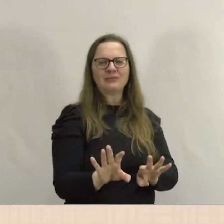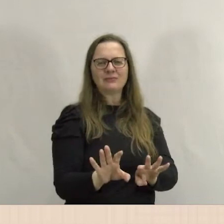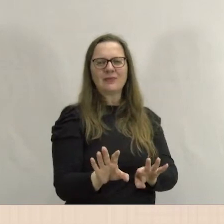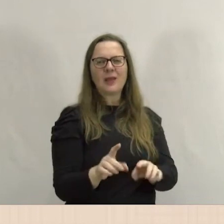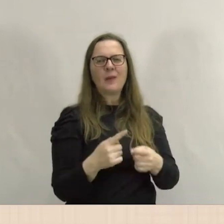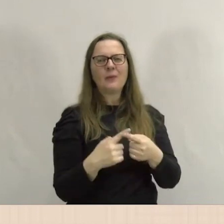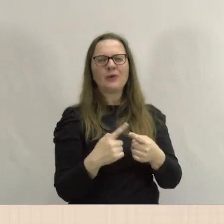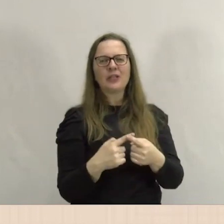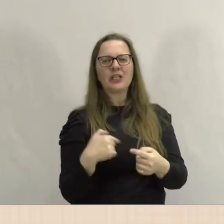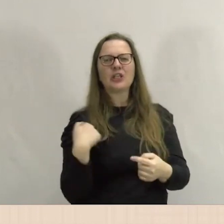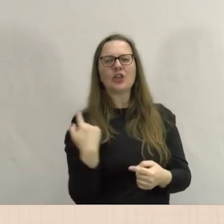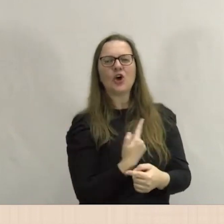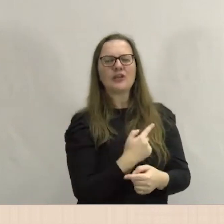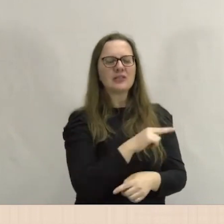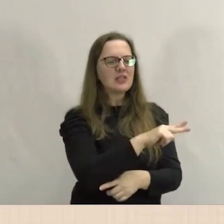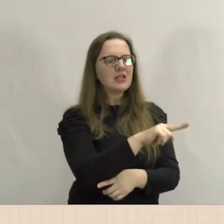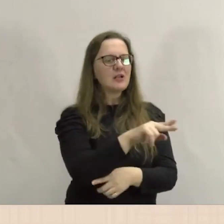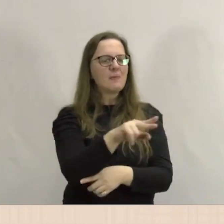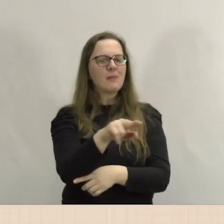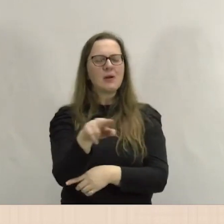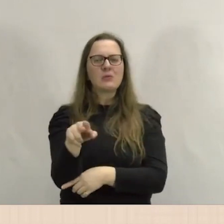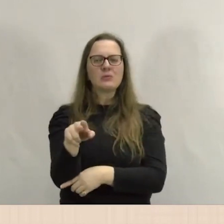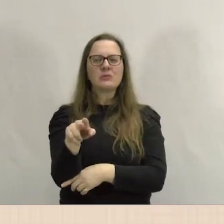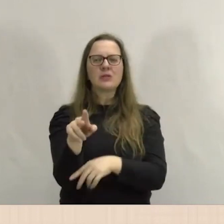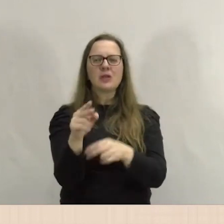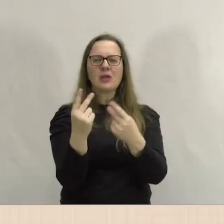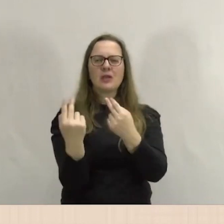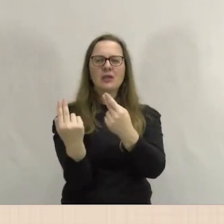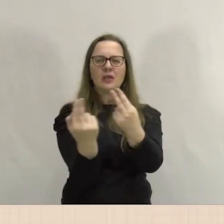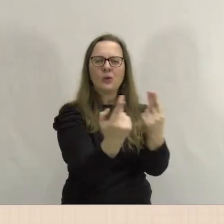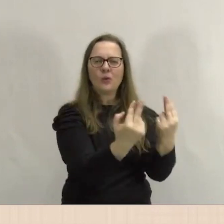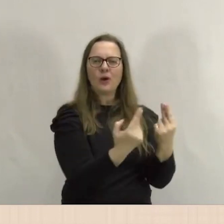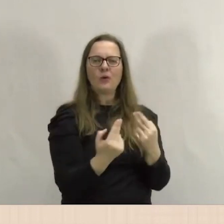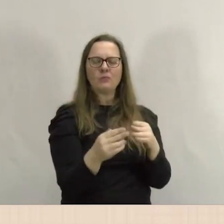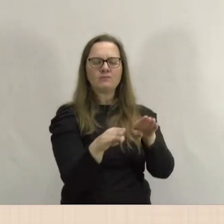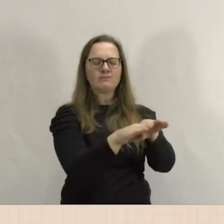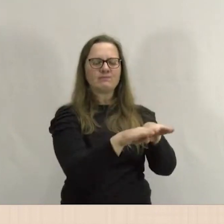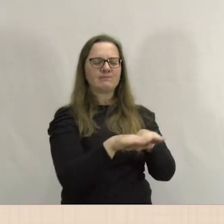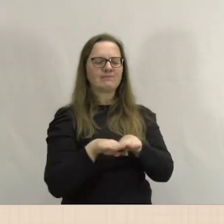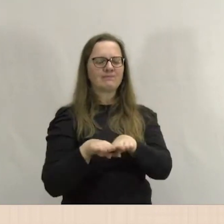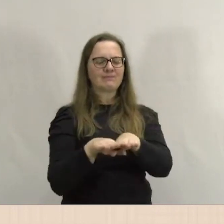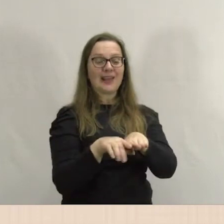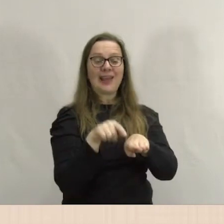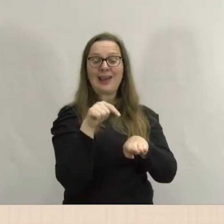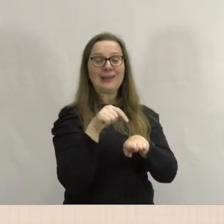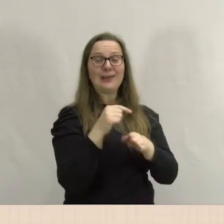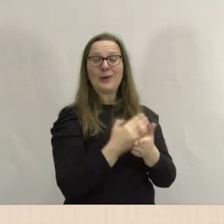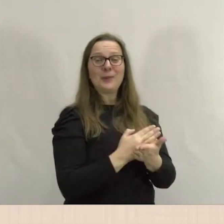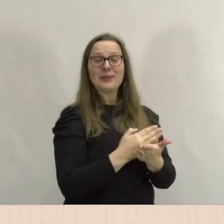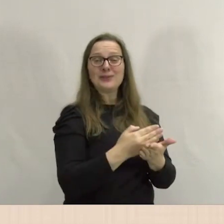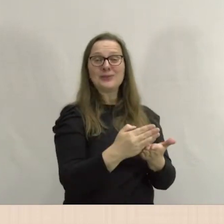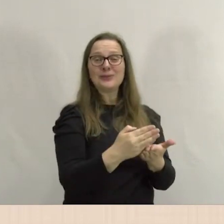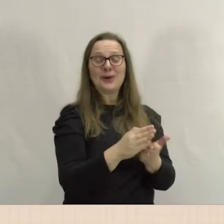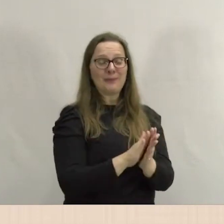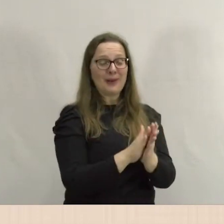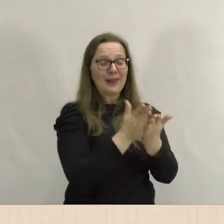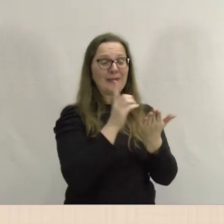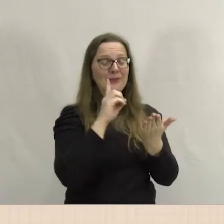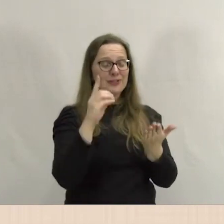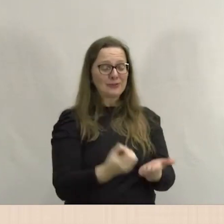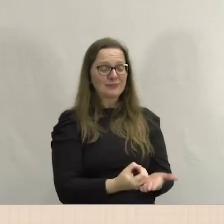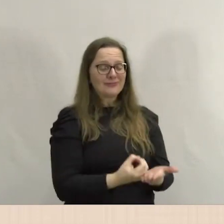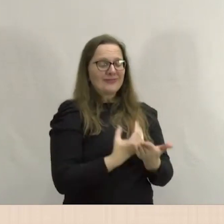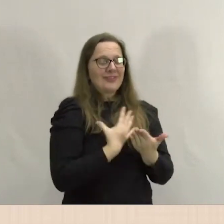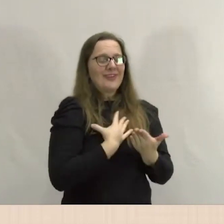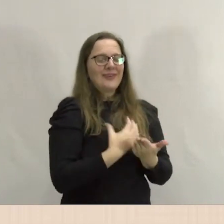irmãos. Aí passaram a amar uns aos outros. Aí o Senhor começou, irmãos, a inspirar de novo a palavra. Já